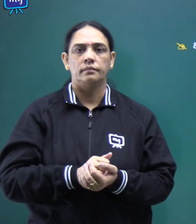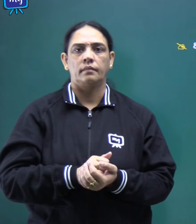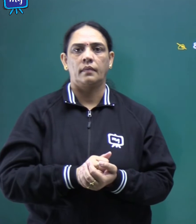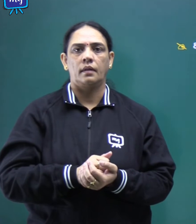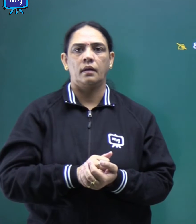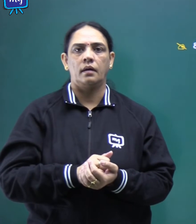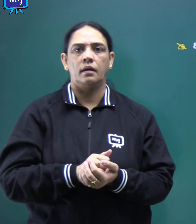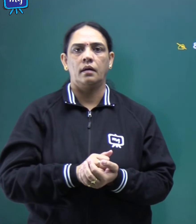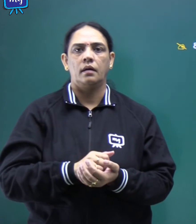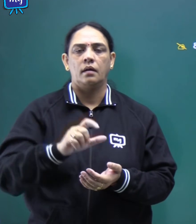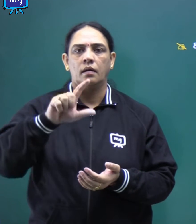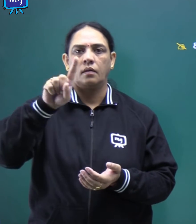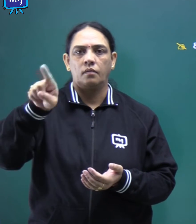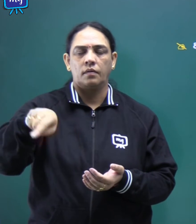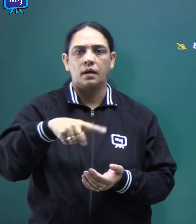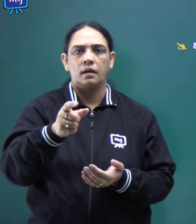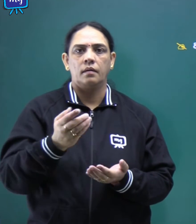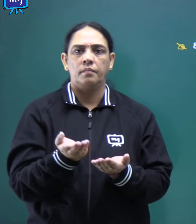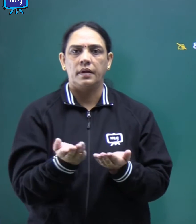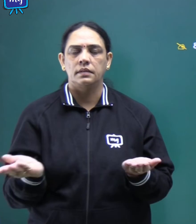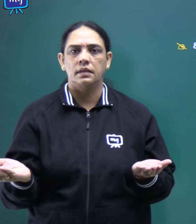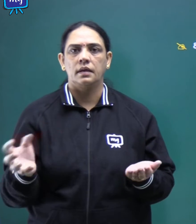वक्र पृष्ठीय क्षेत्रफल